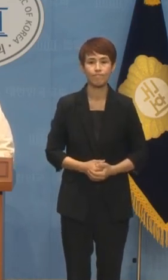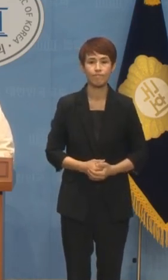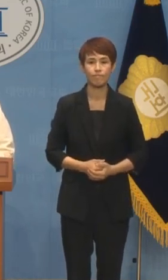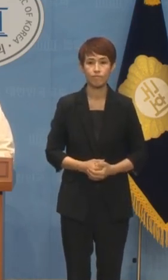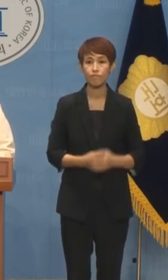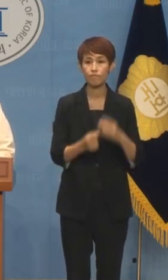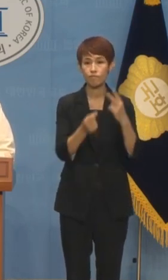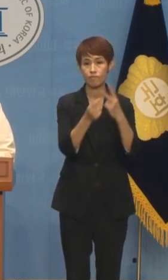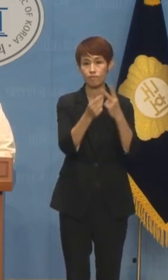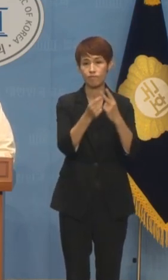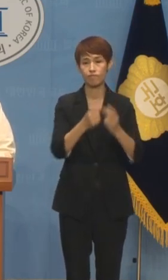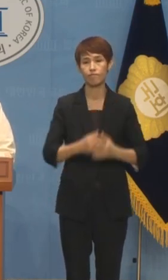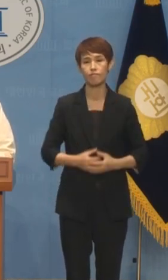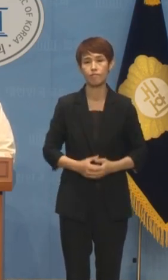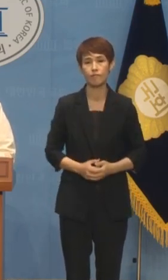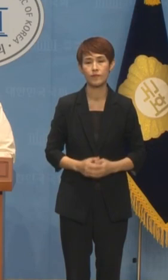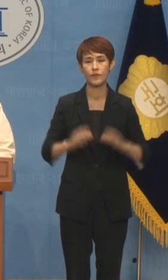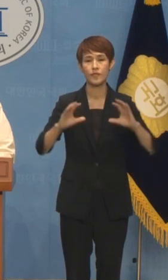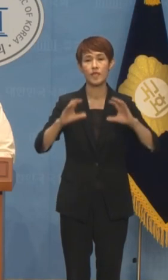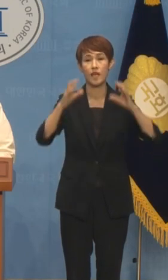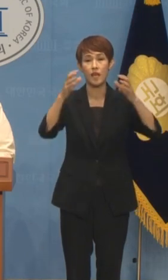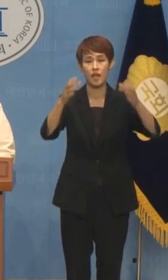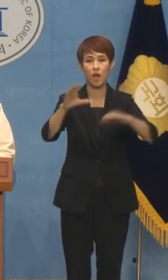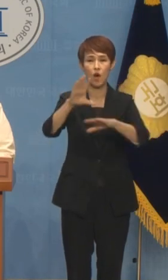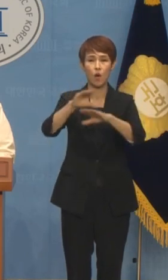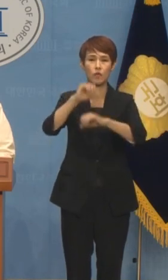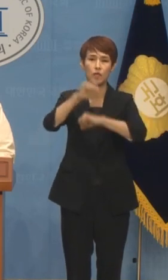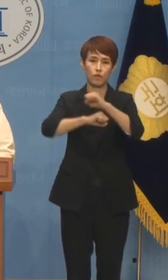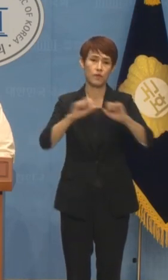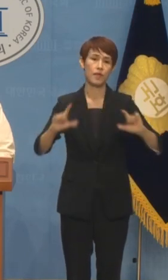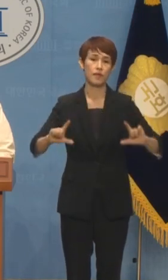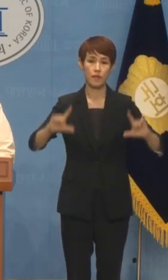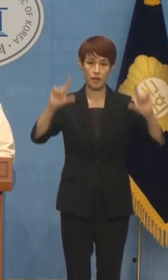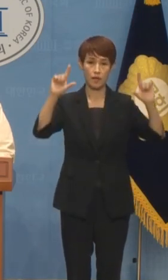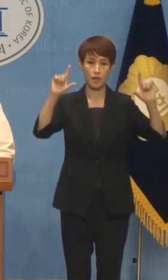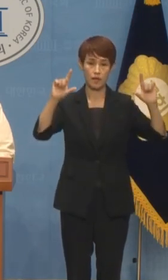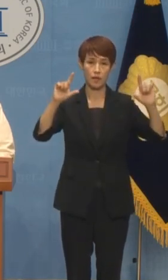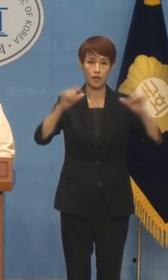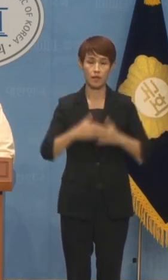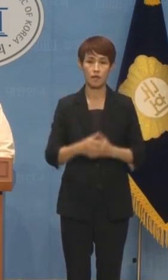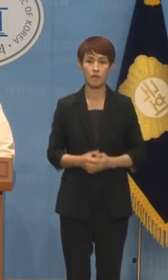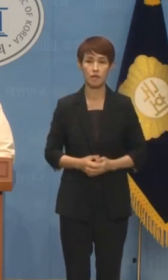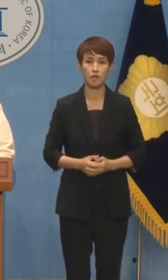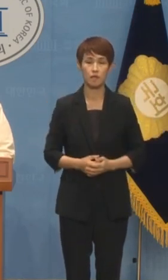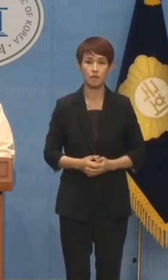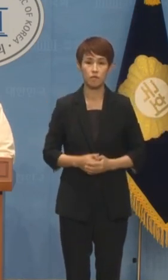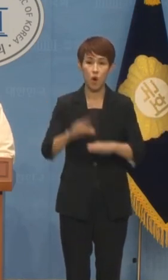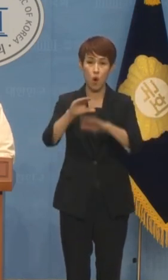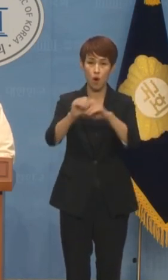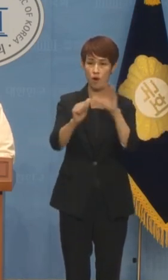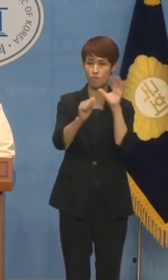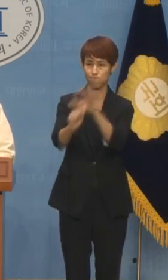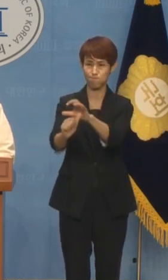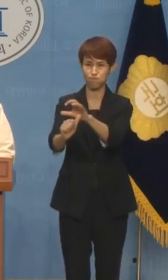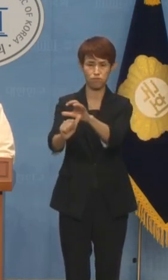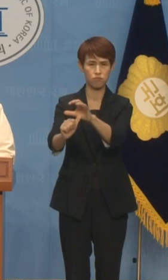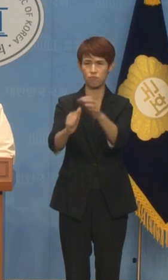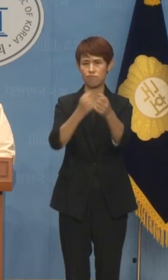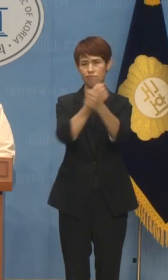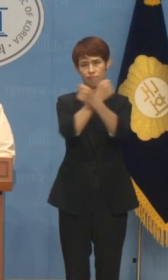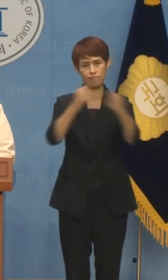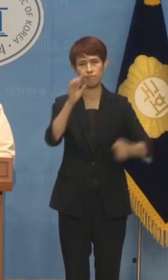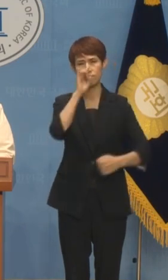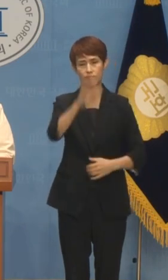네, 두 번째입니다. 세계 언론 자유의 날, 언론 입틀막은 더 이상